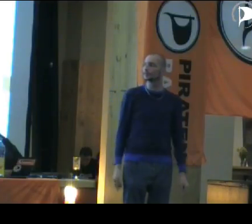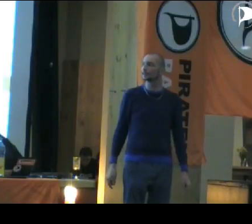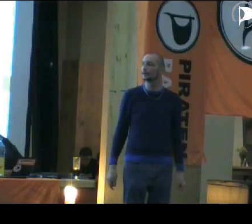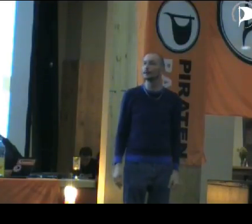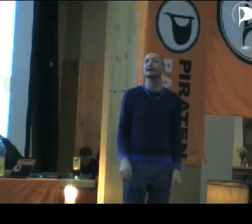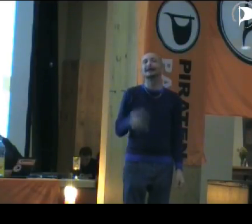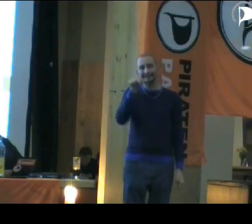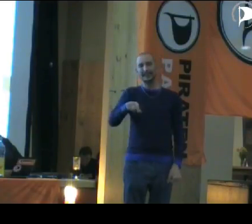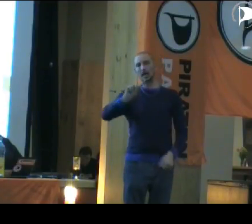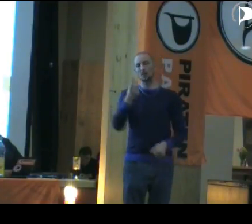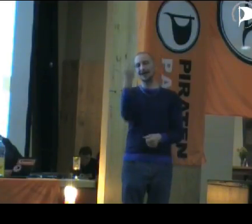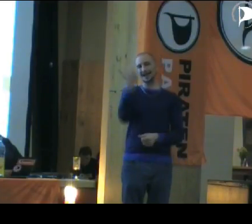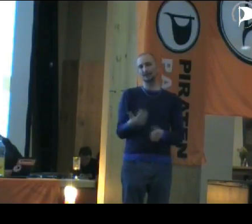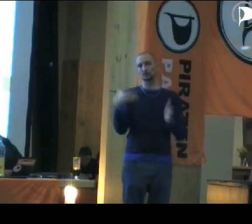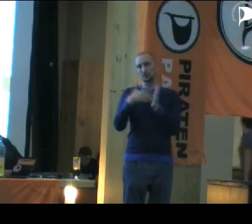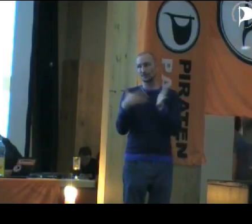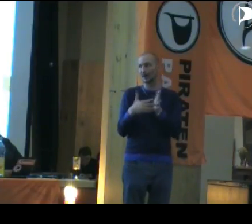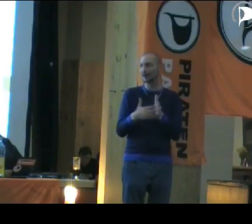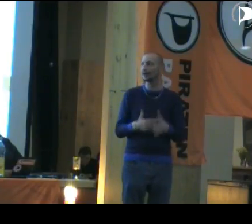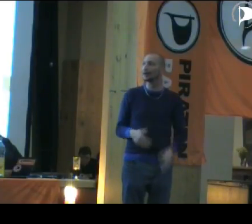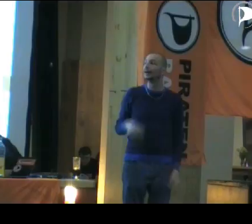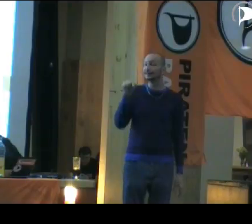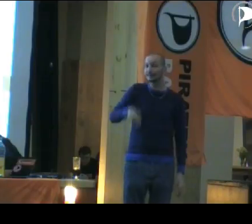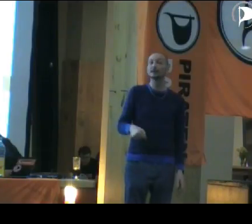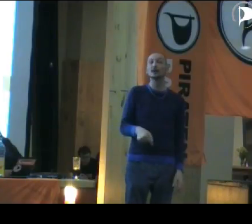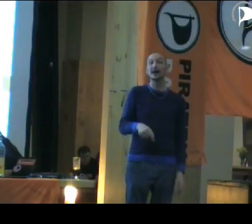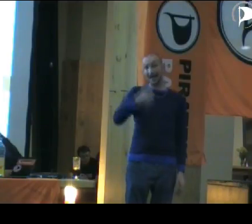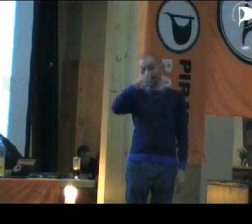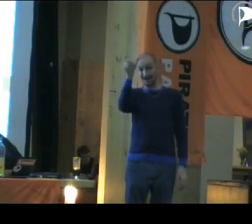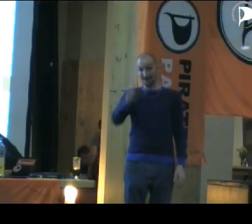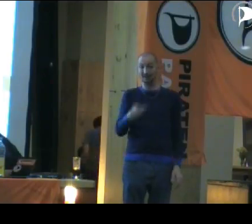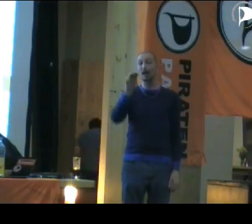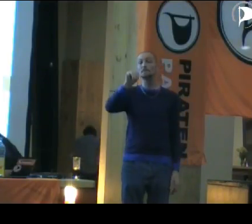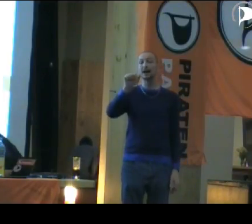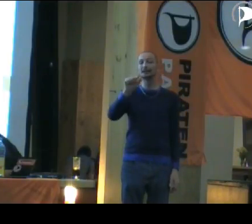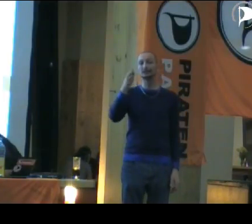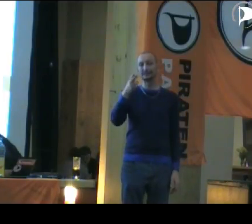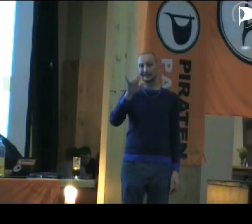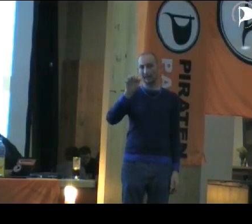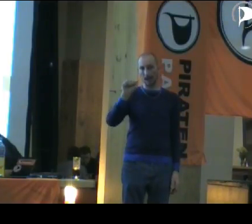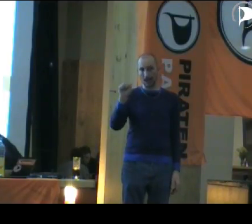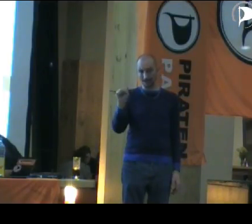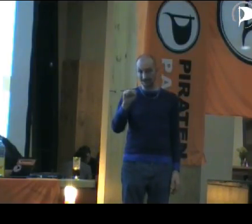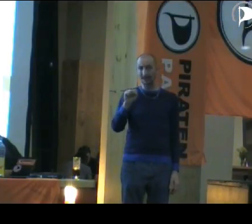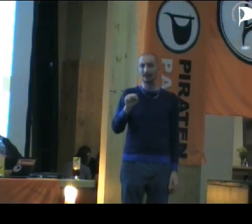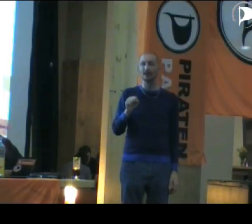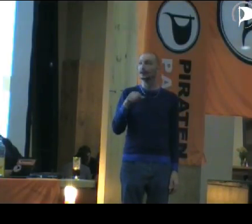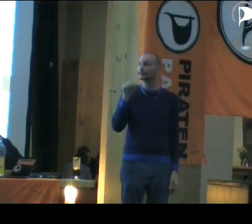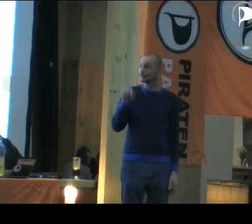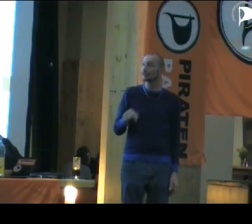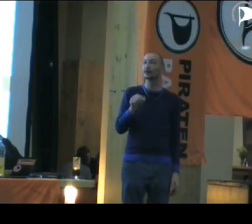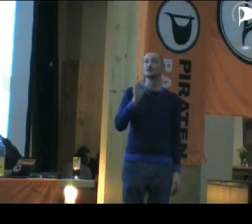auf rechnung ist aber noch den letzten cent warten was ich das besser wäre matthias keller als rechnungsprüfer